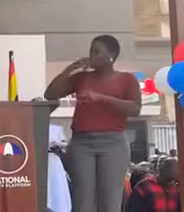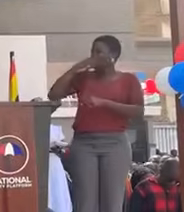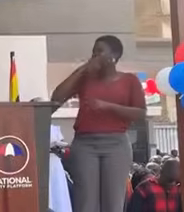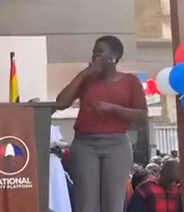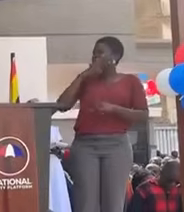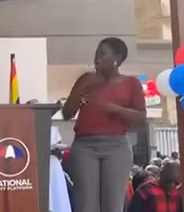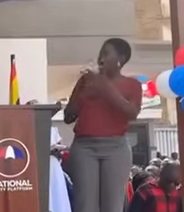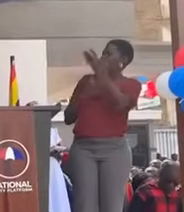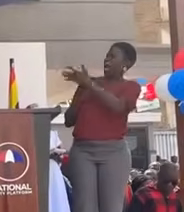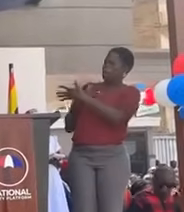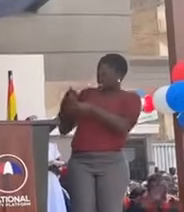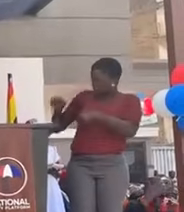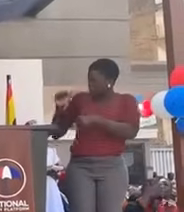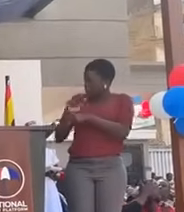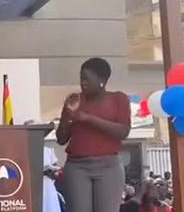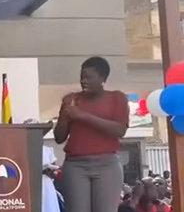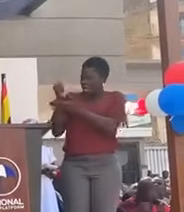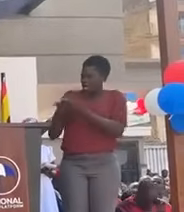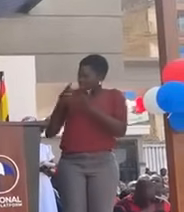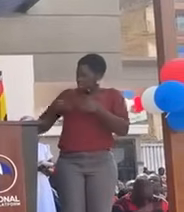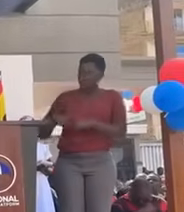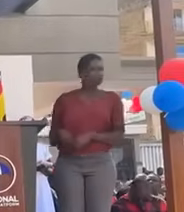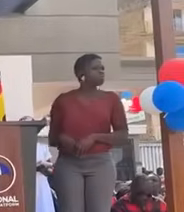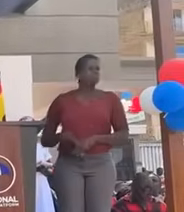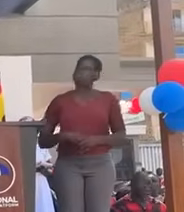kyagulanya alina kyakoze ye ng'omuntu yekka